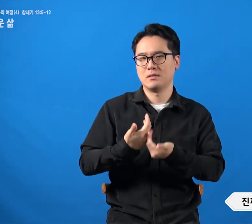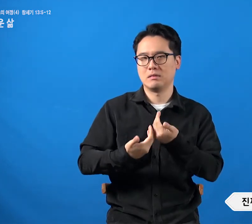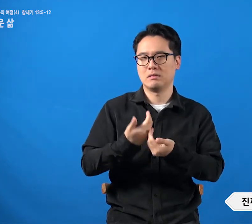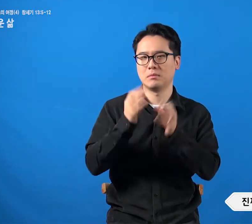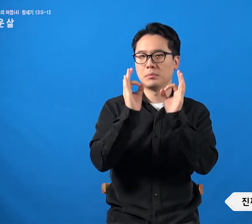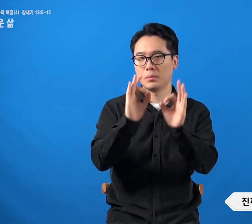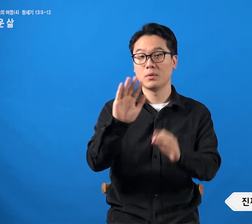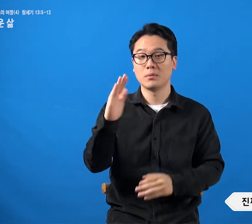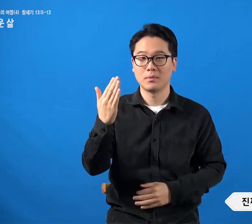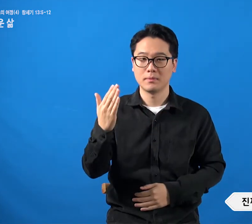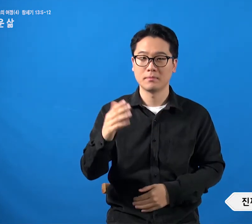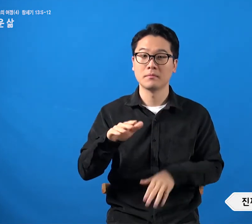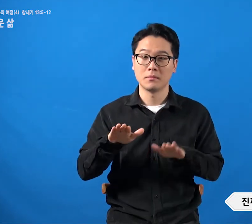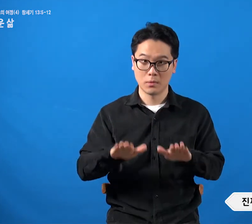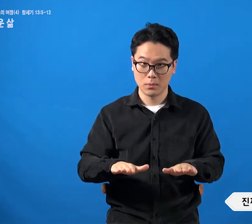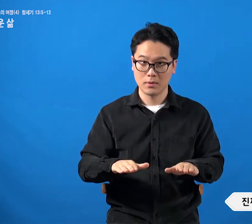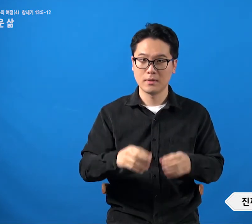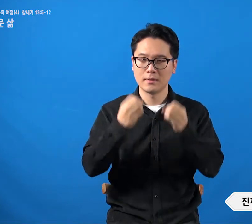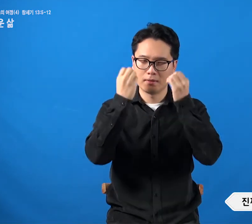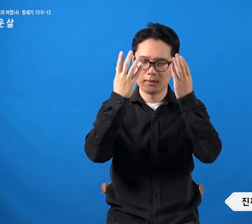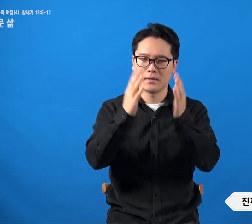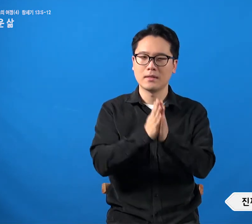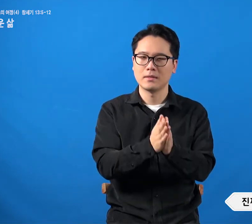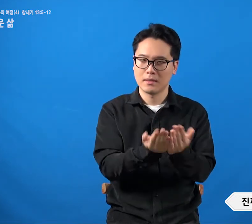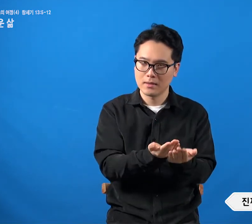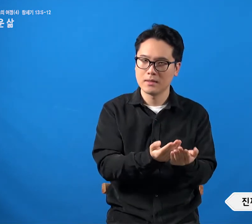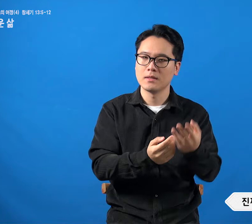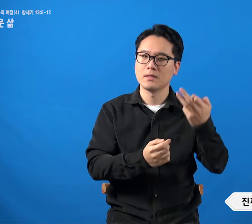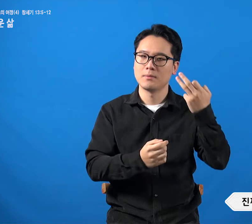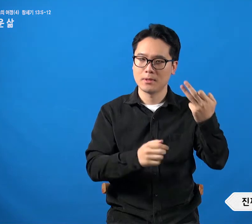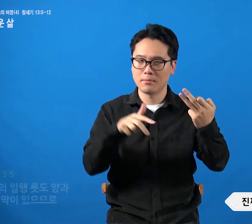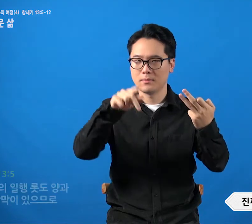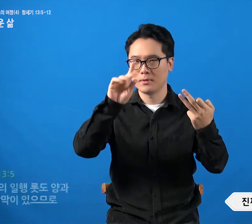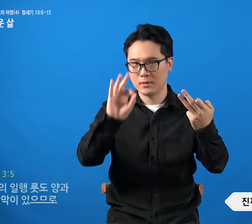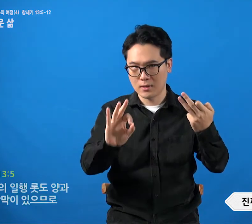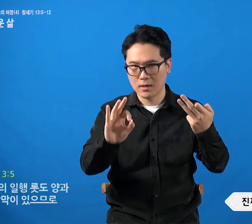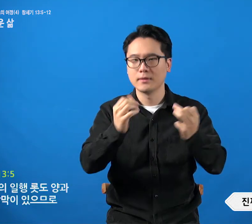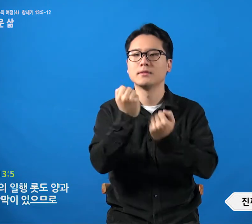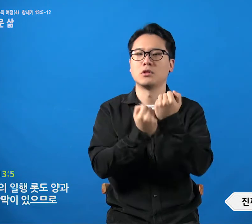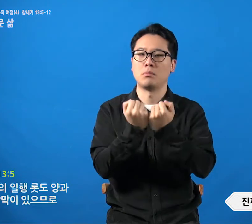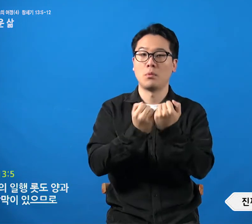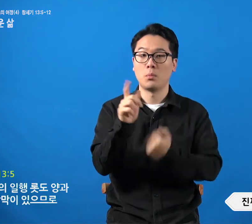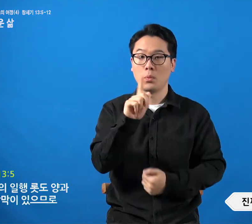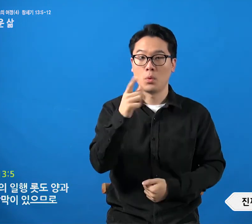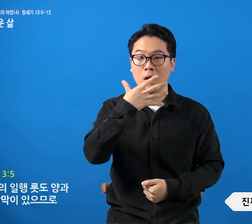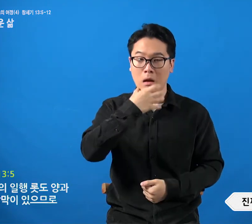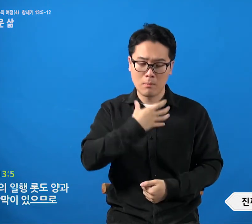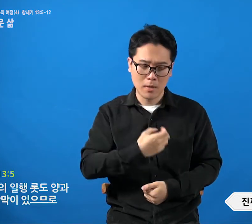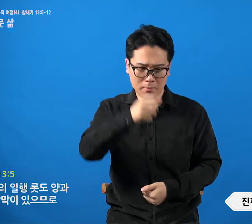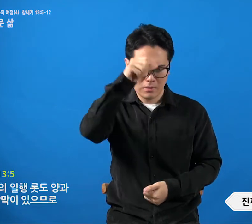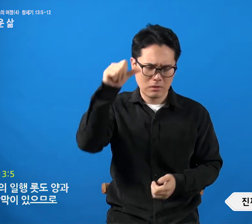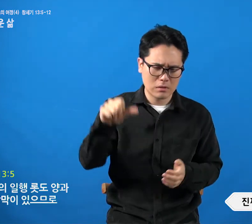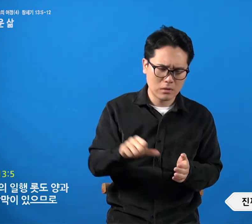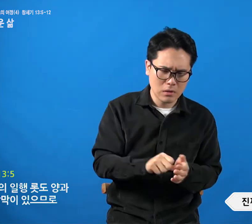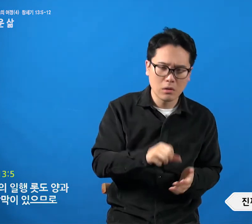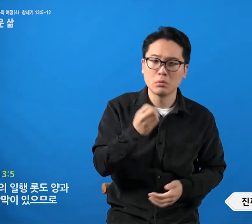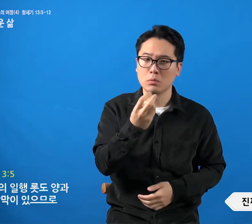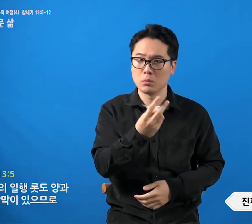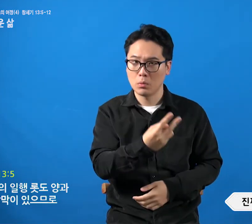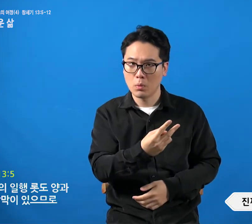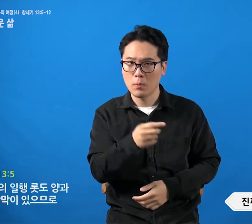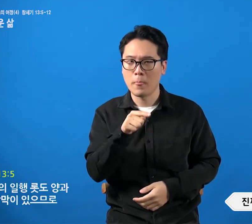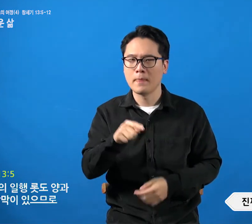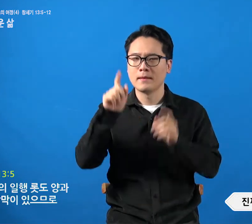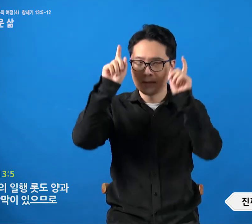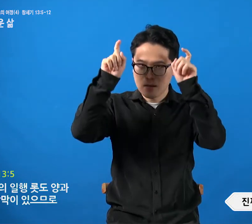그 갈등을 창세기 13장은 이렇게 설명합니다. 아브라함의 일생 롯도 양과 소와 장막이